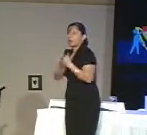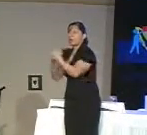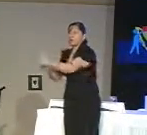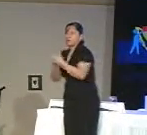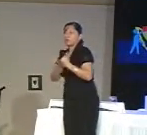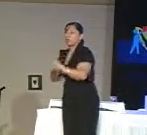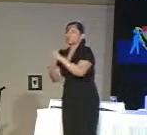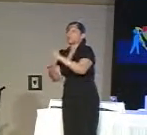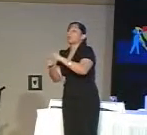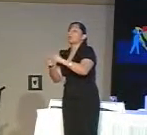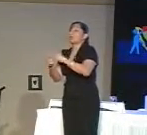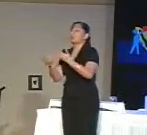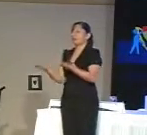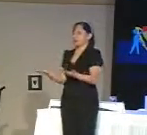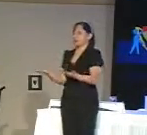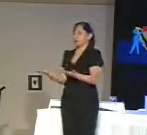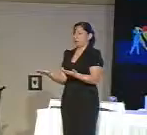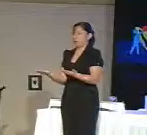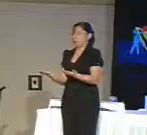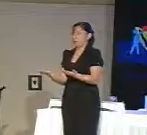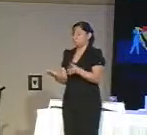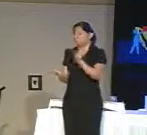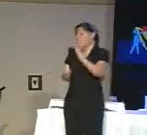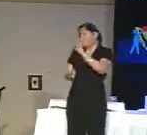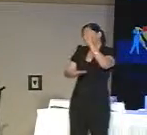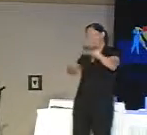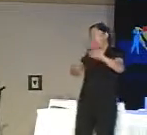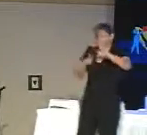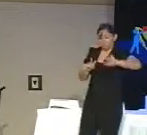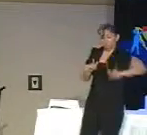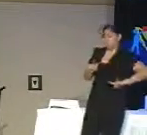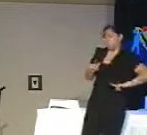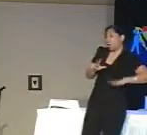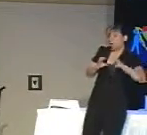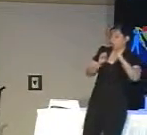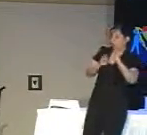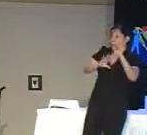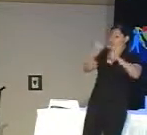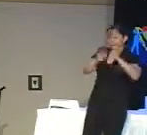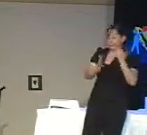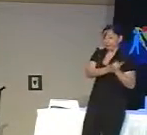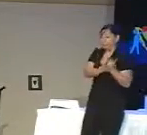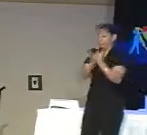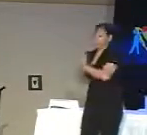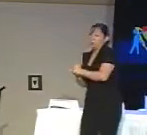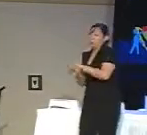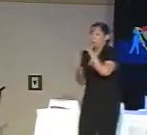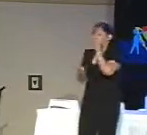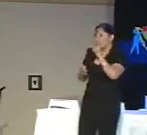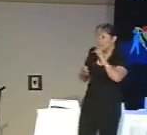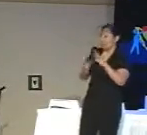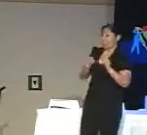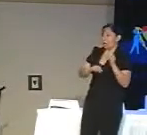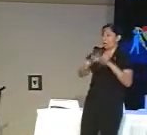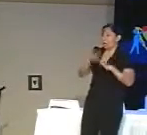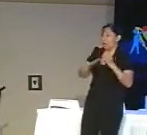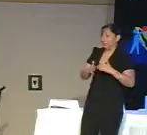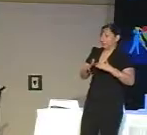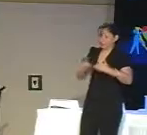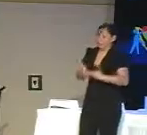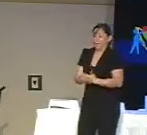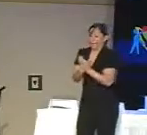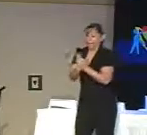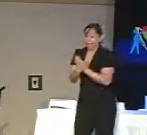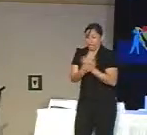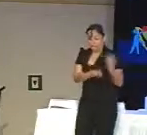Porque existen ahora mecanismos que ayudan a la mujer y al recién nacido. Pero a los 20 años